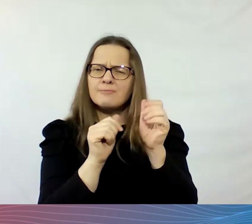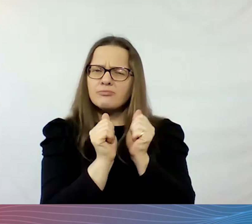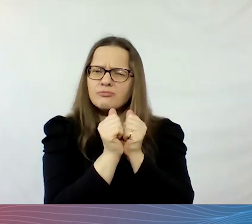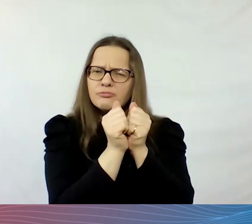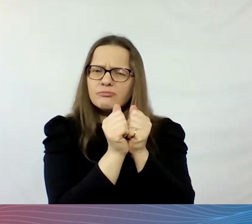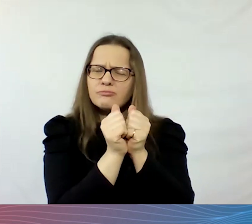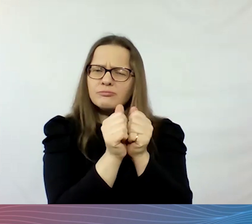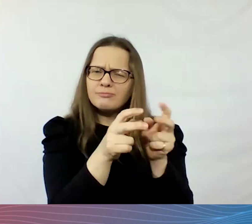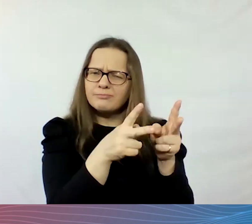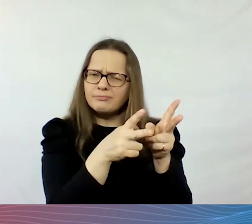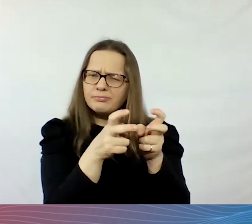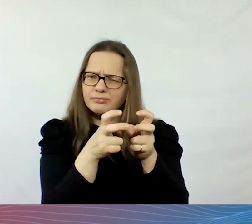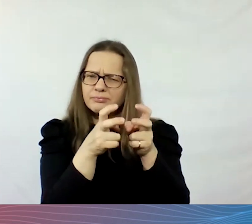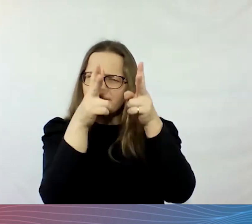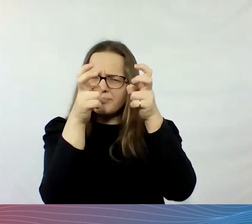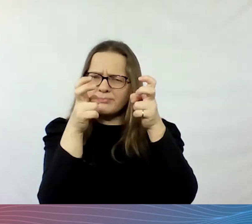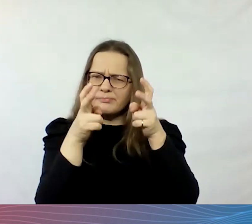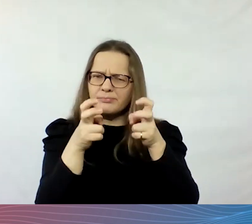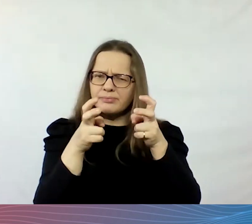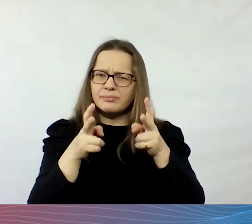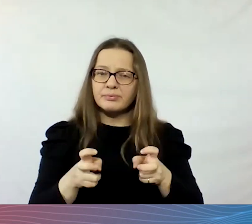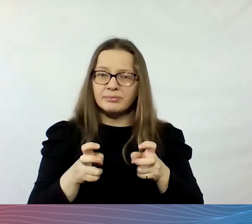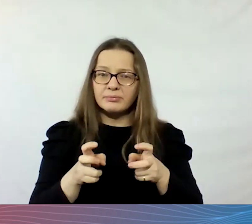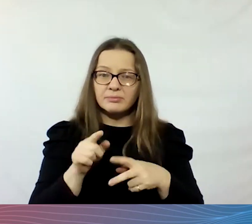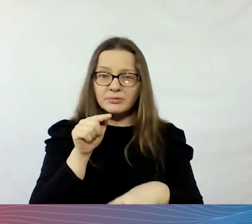Esses 3 itens que eu falei, você vai entender.